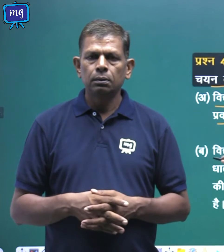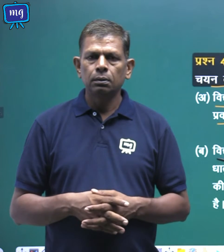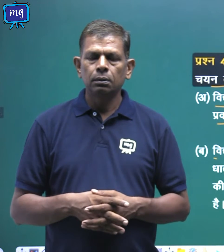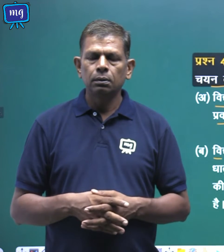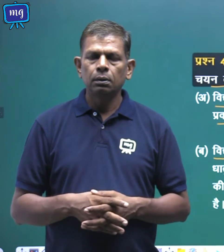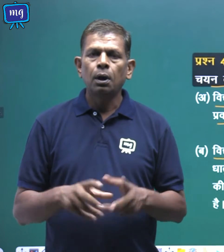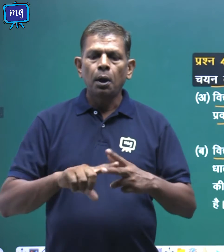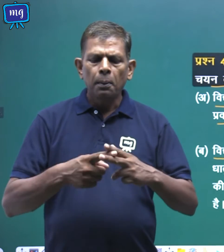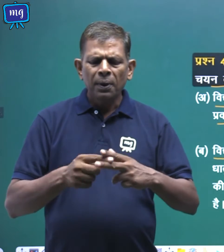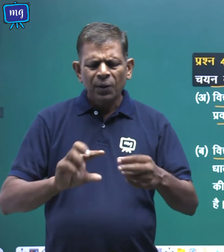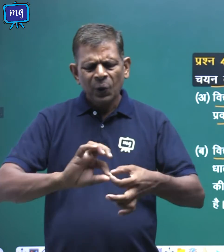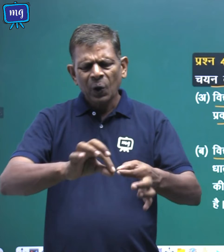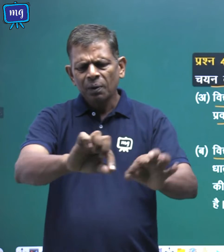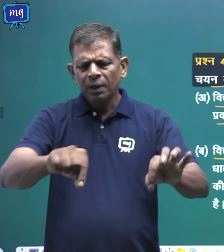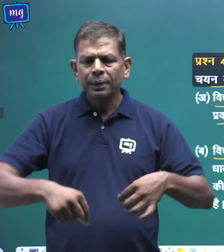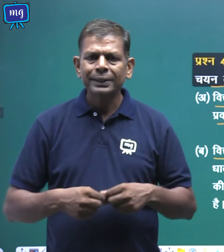विद्युत परिपथ